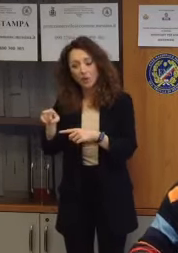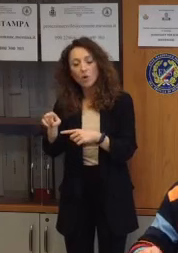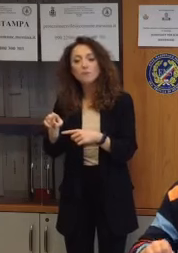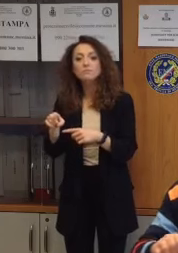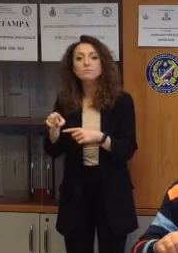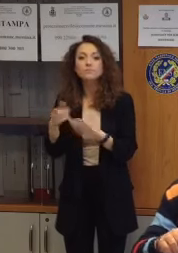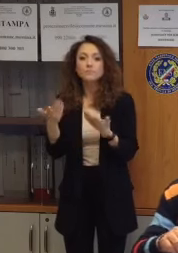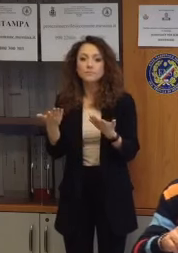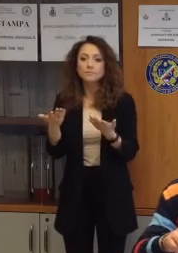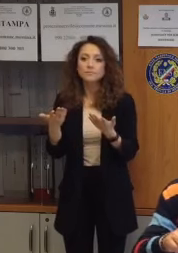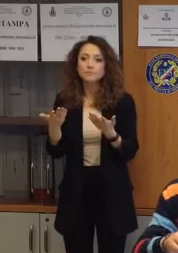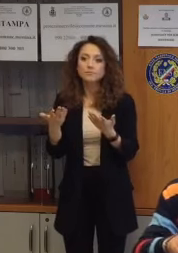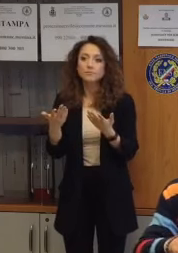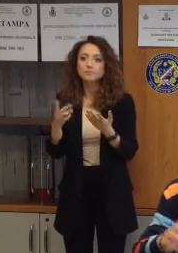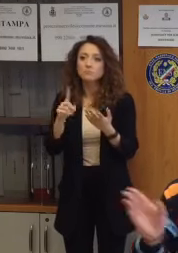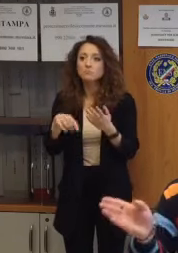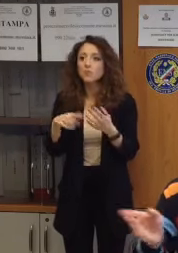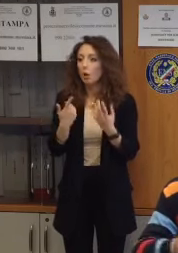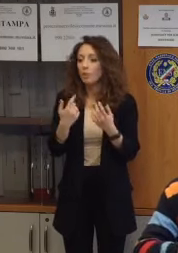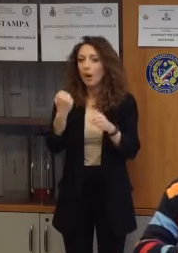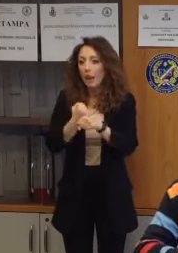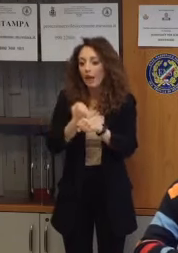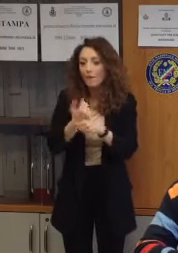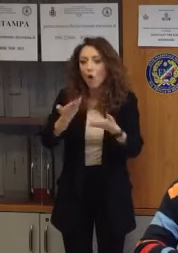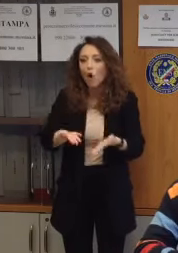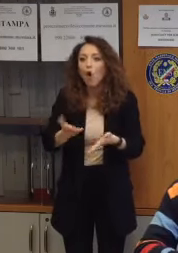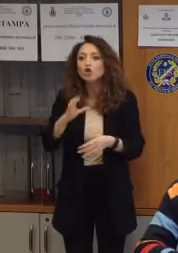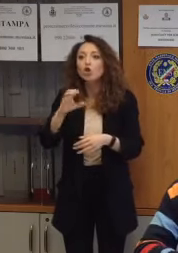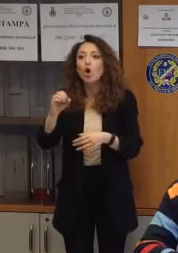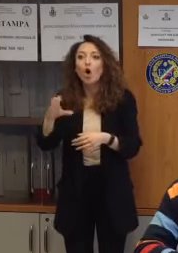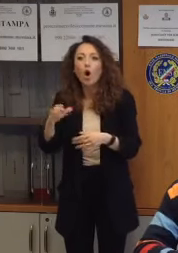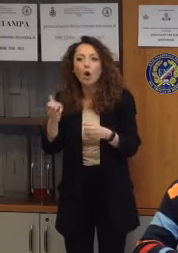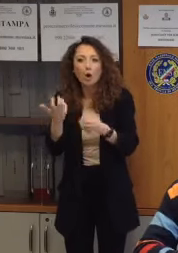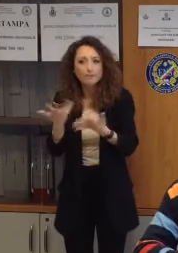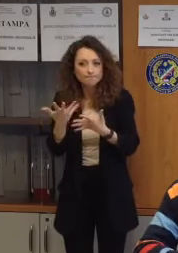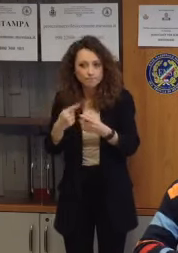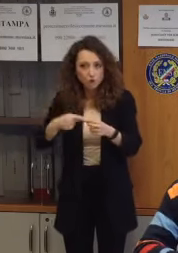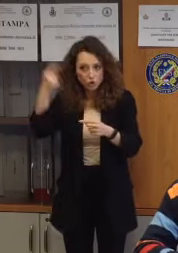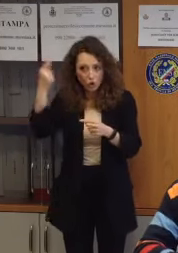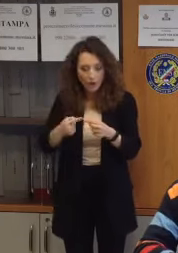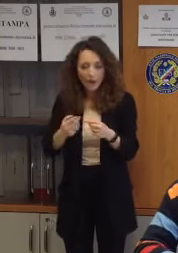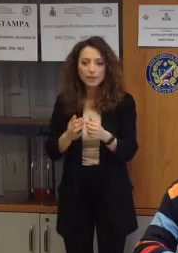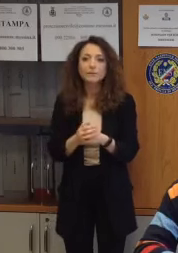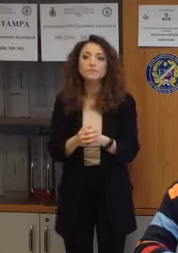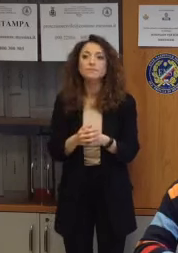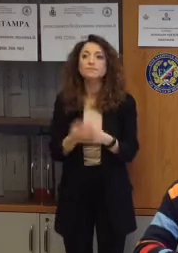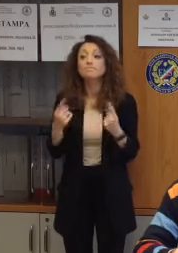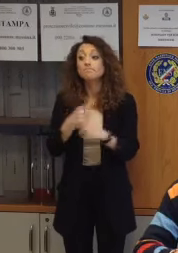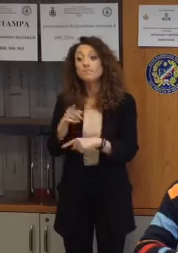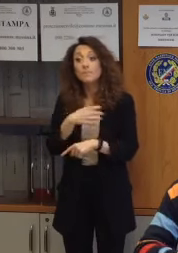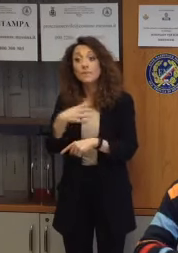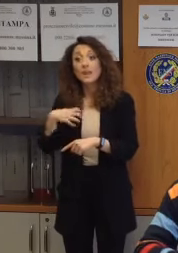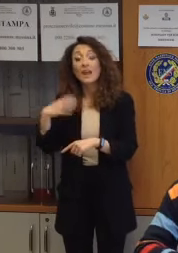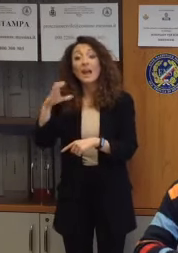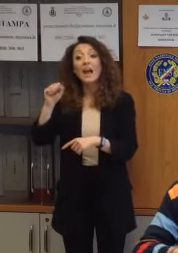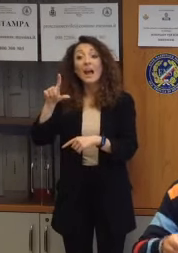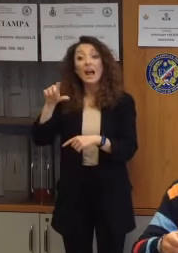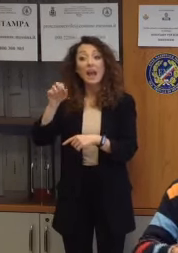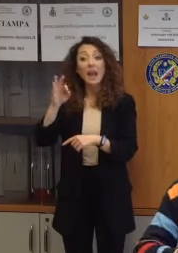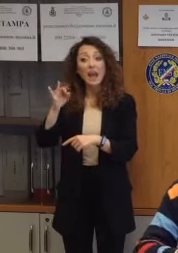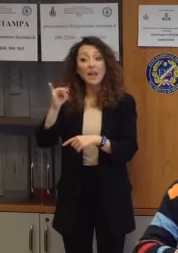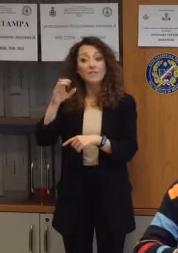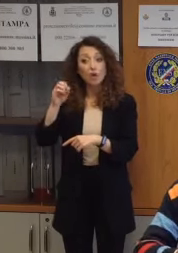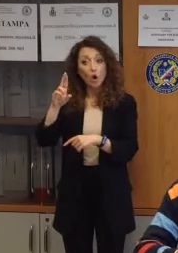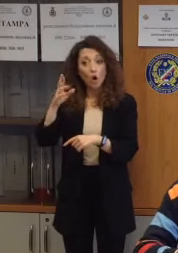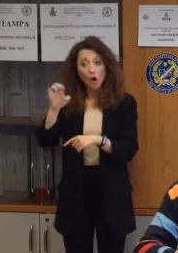attività svolte dal COC oggi, ma con la Calafiore invece approfondiremo quelle che invece sono